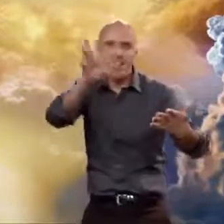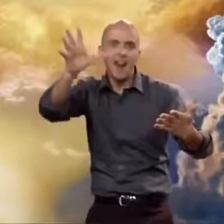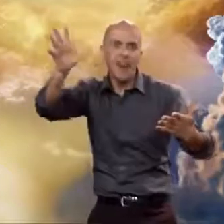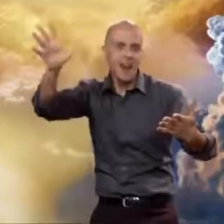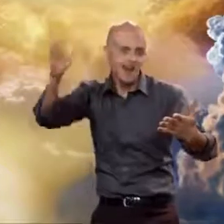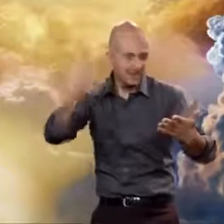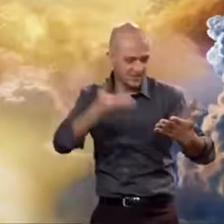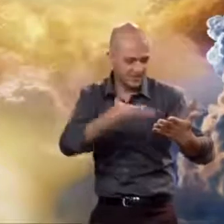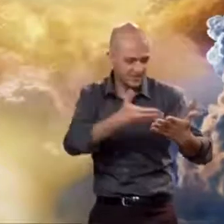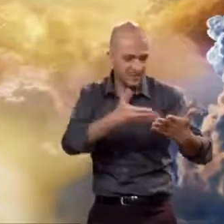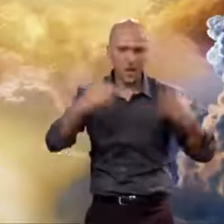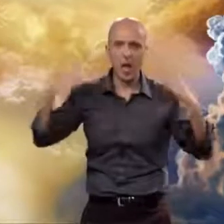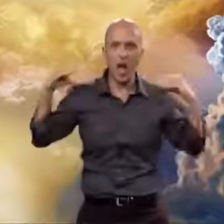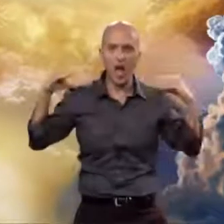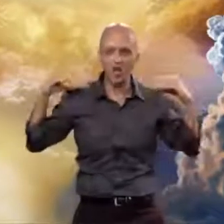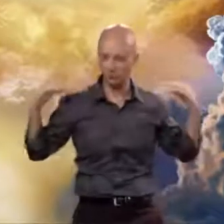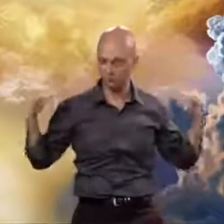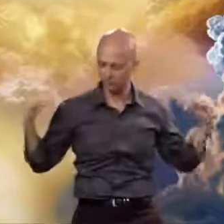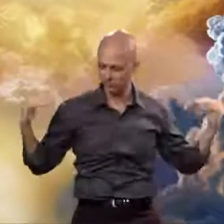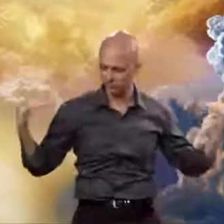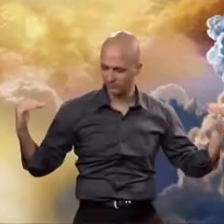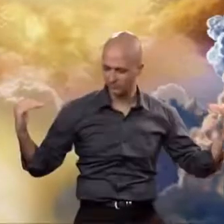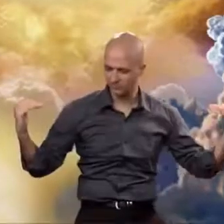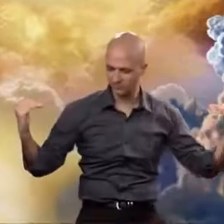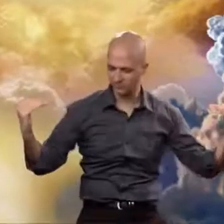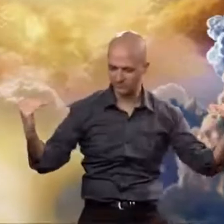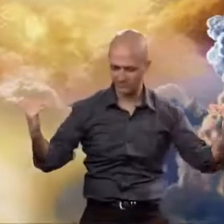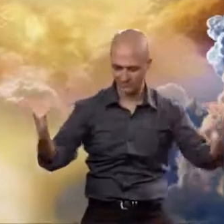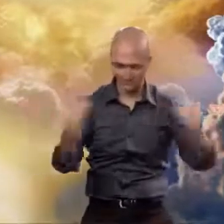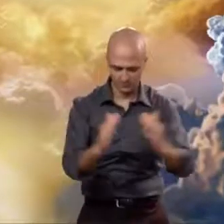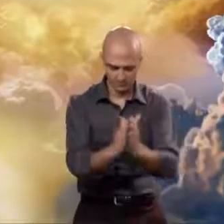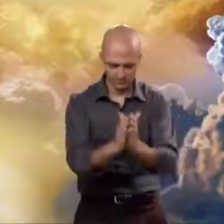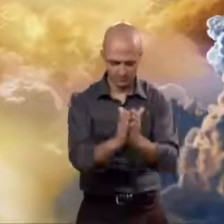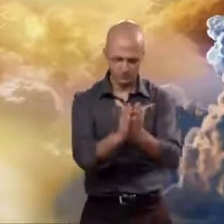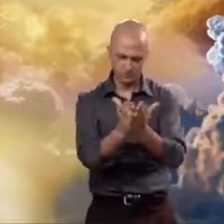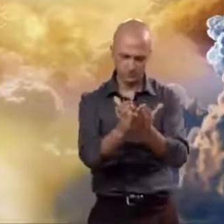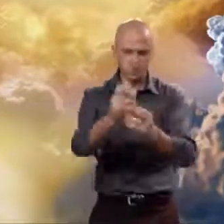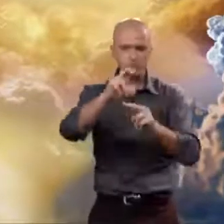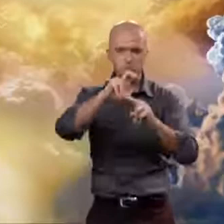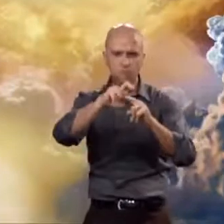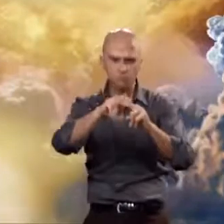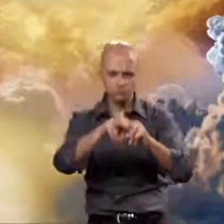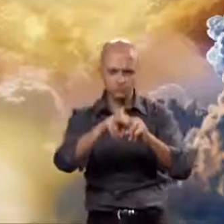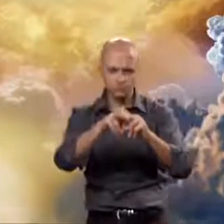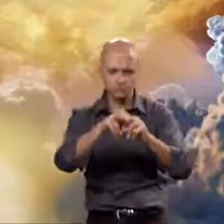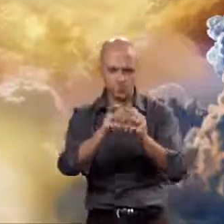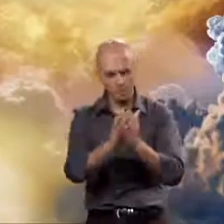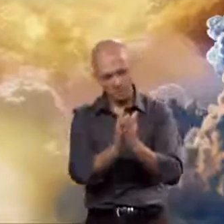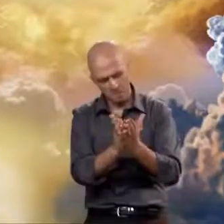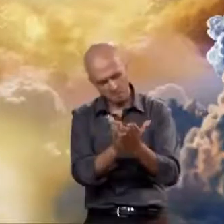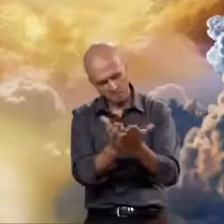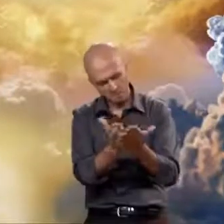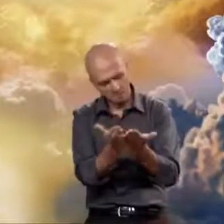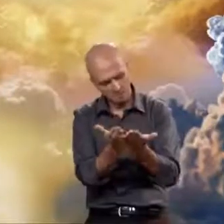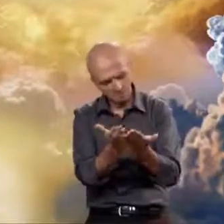plantada junto às águas e que estende as suas raízes para o ribeiro. Ela não temerá quando chegar o calor, porque as suas